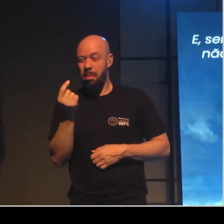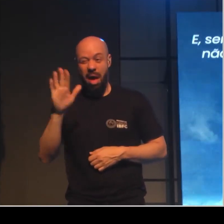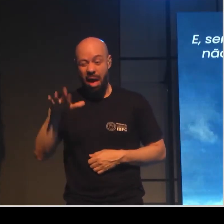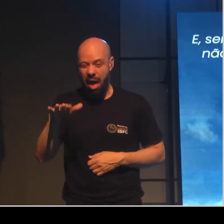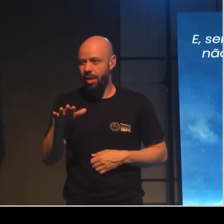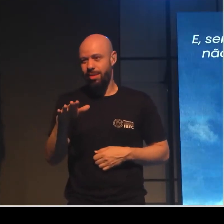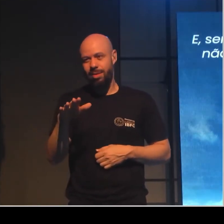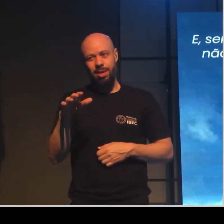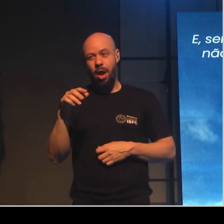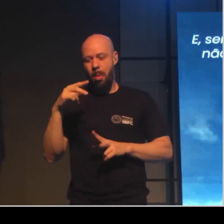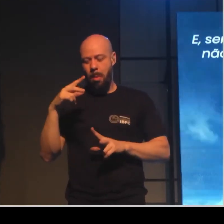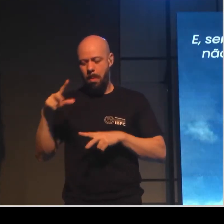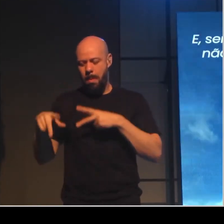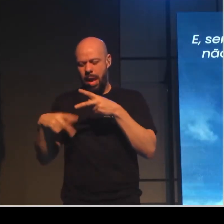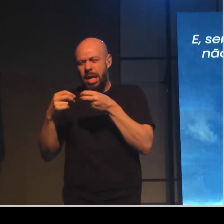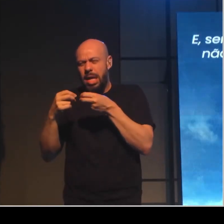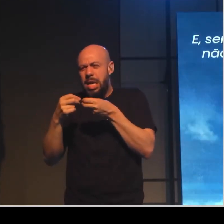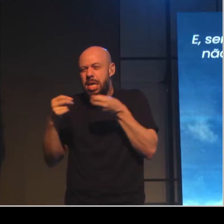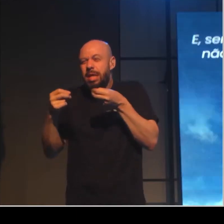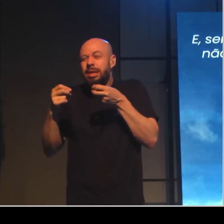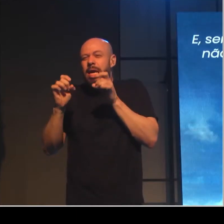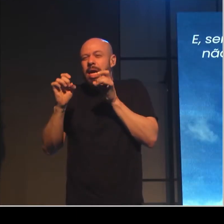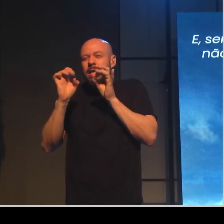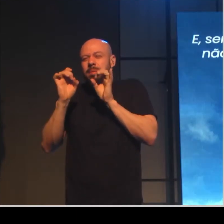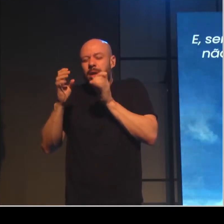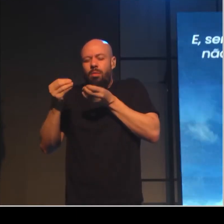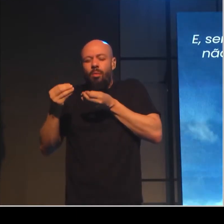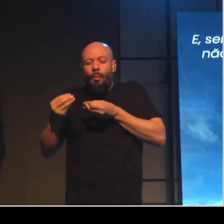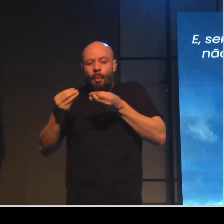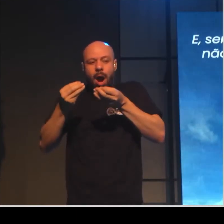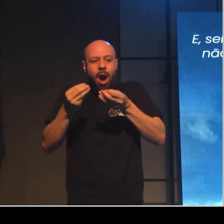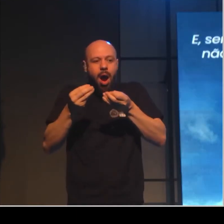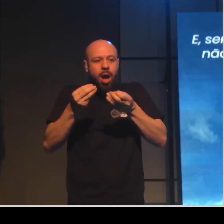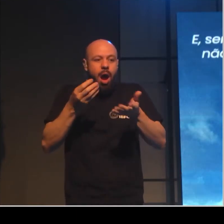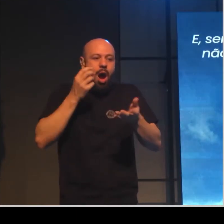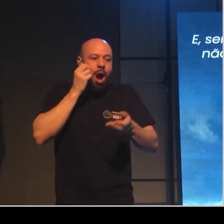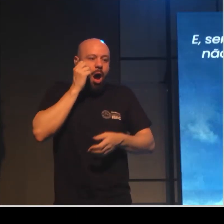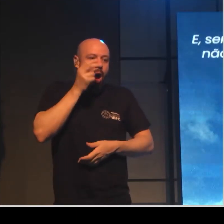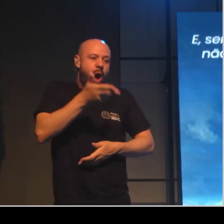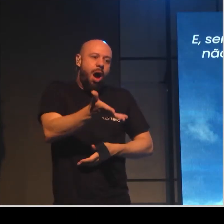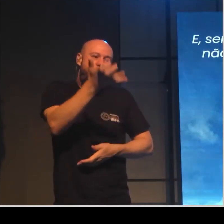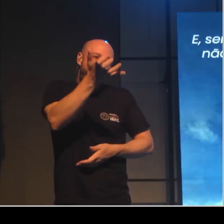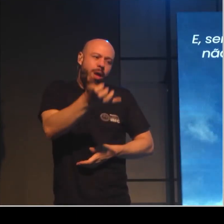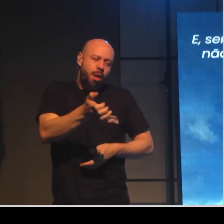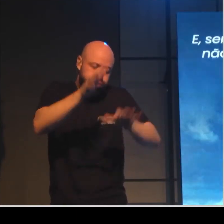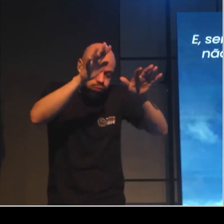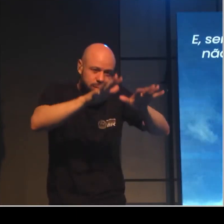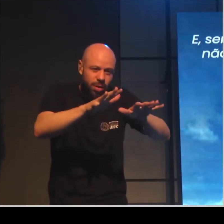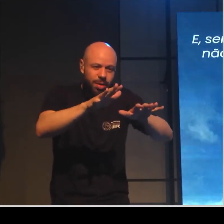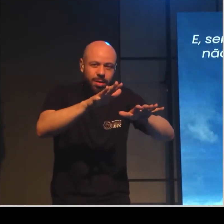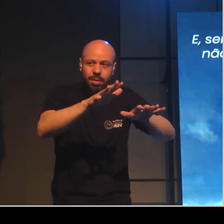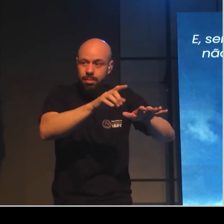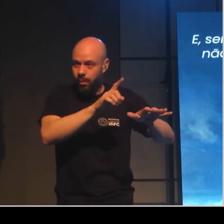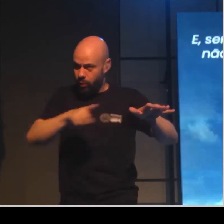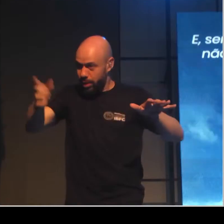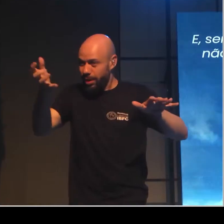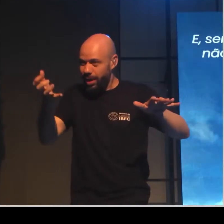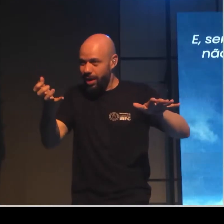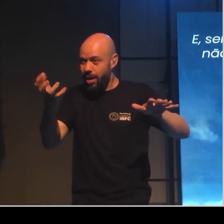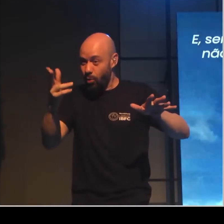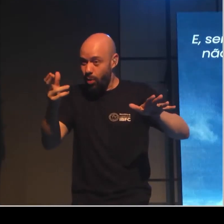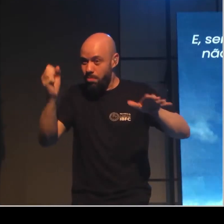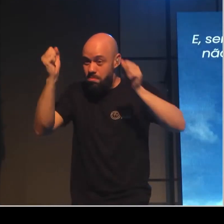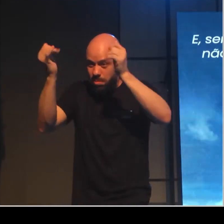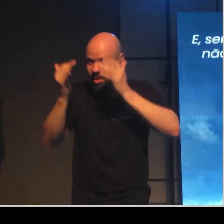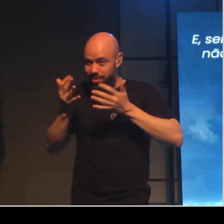quando eles o presenciaram, quando eles o viram, eles o adoraram. Você quer ser abençoado no novo ano?